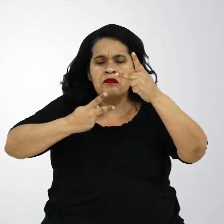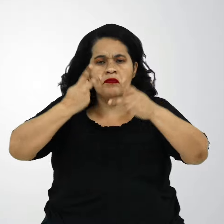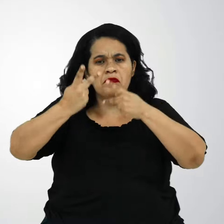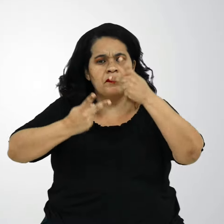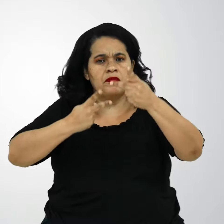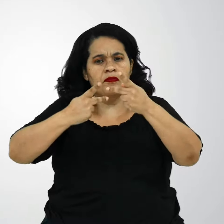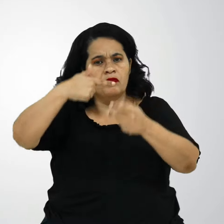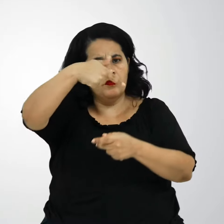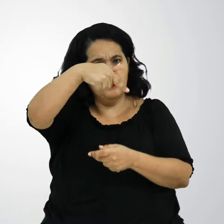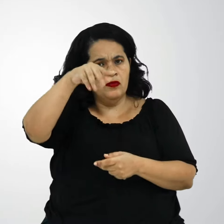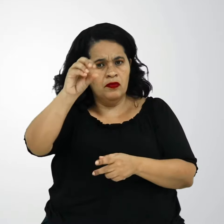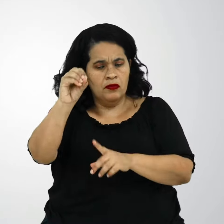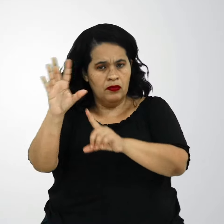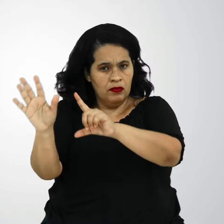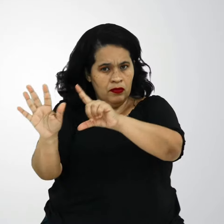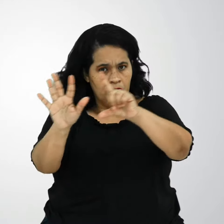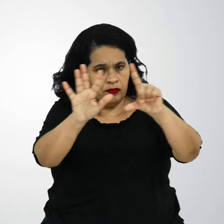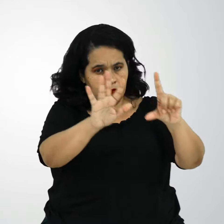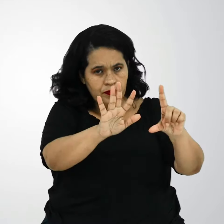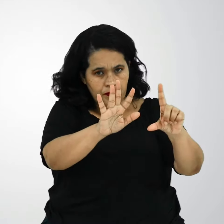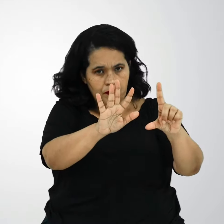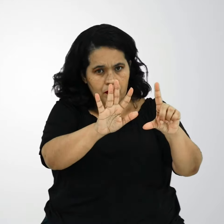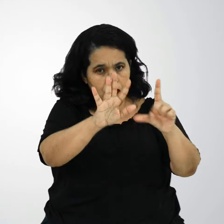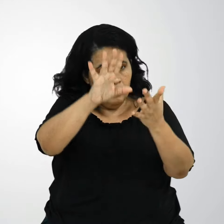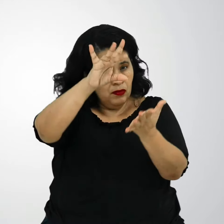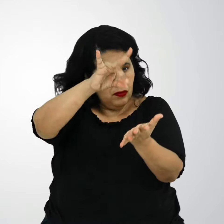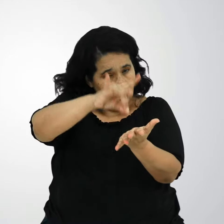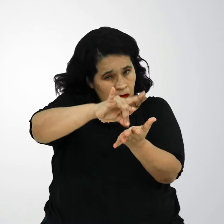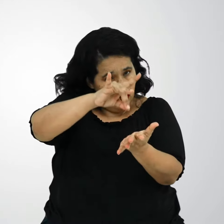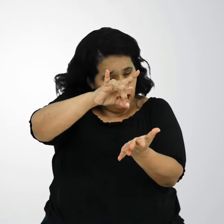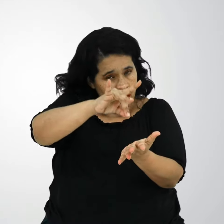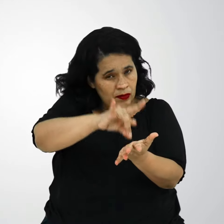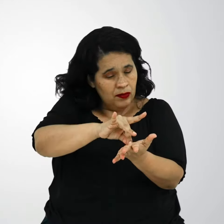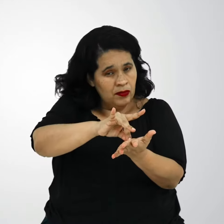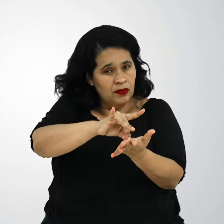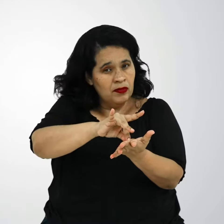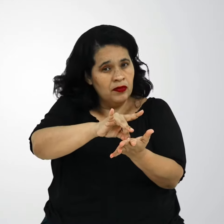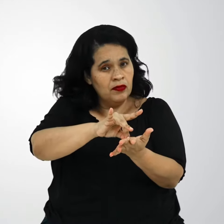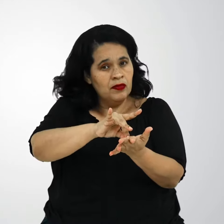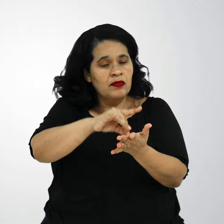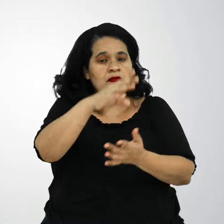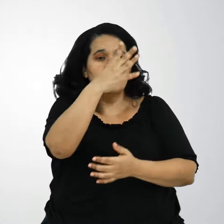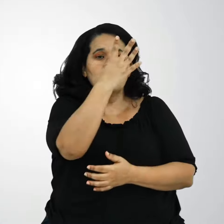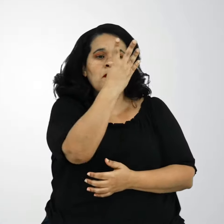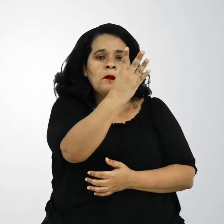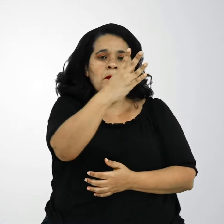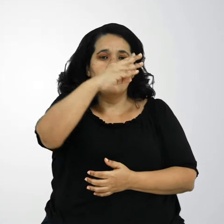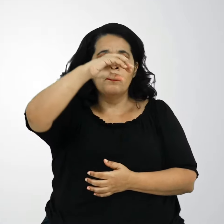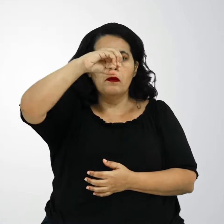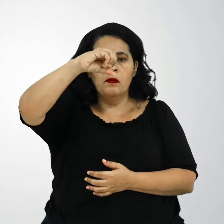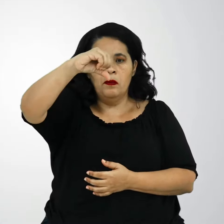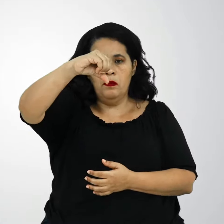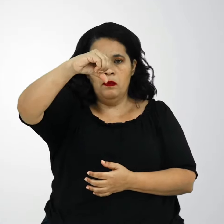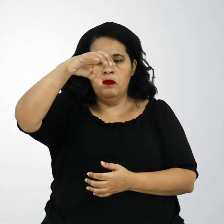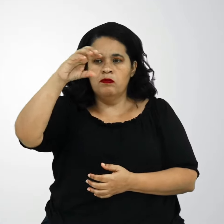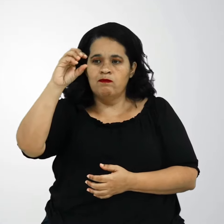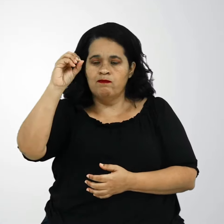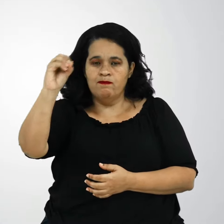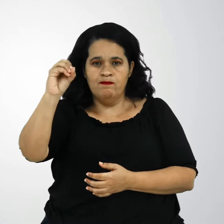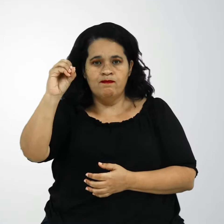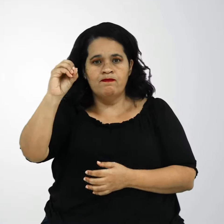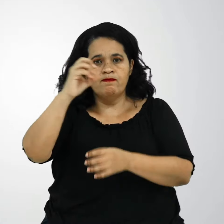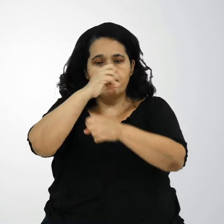as 70 semanas, na verdade, refere-se a 490 anos